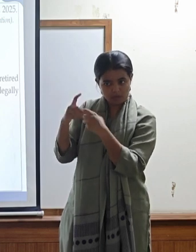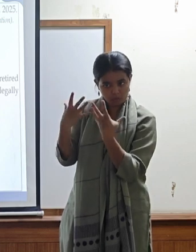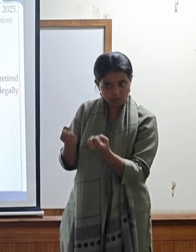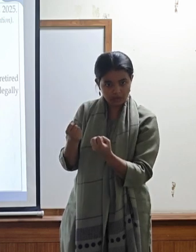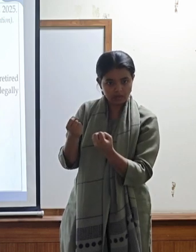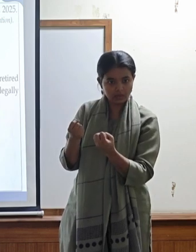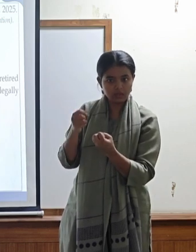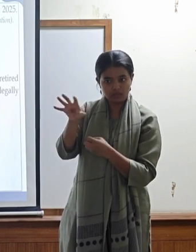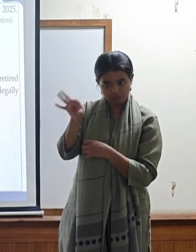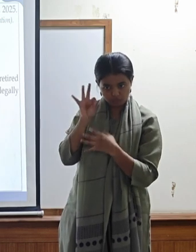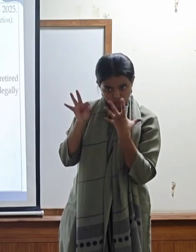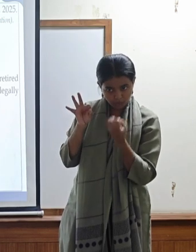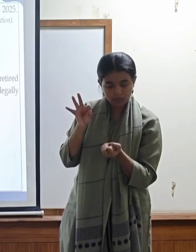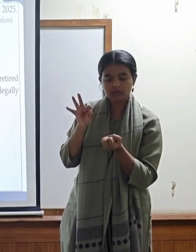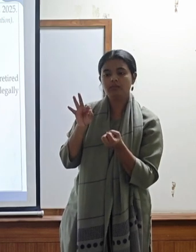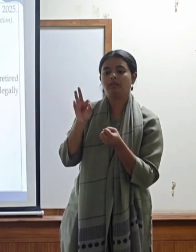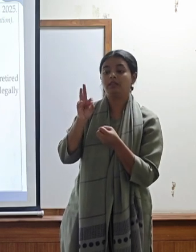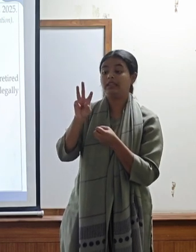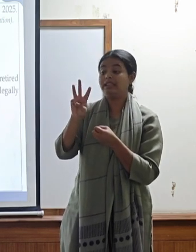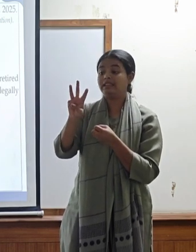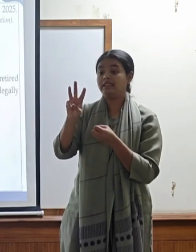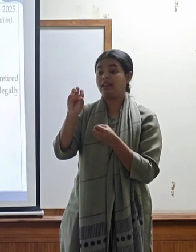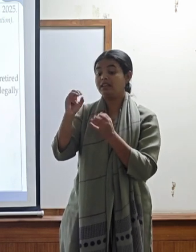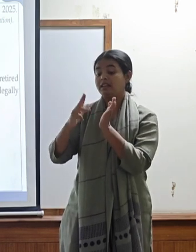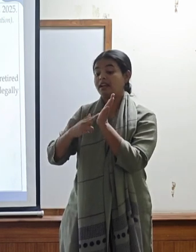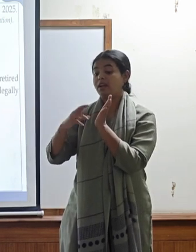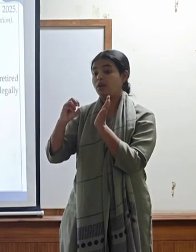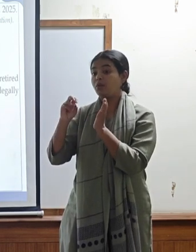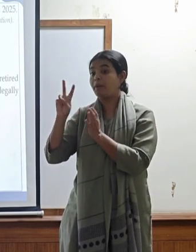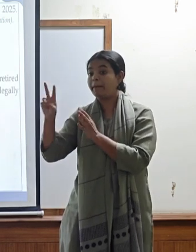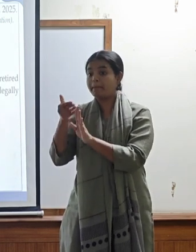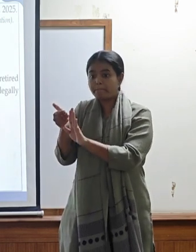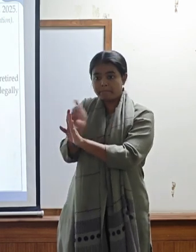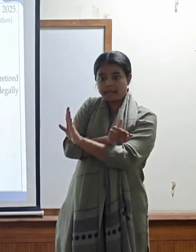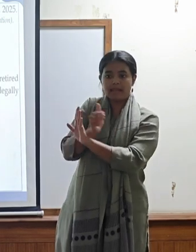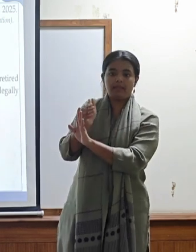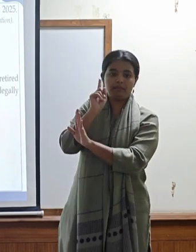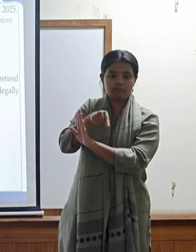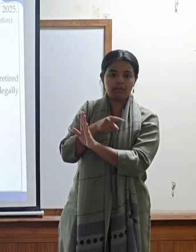तो यू हैव टू अप्लाई बिफोर 30th of November 2025।